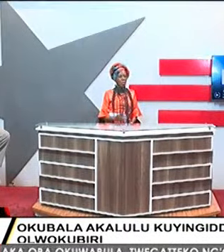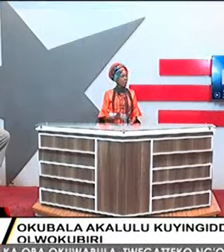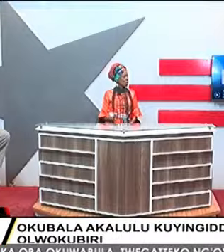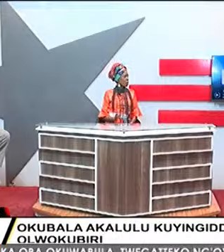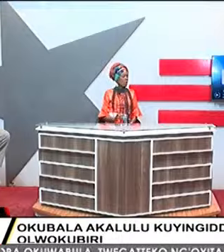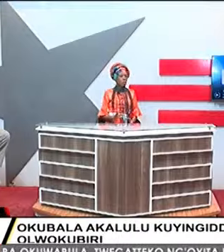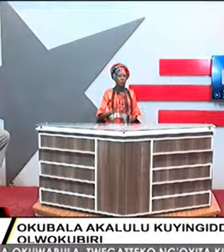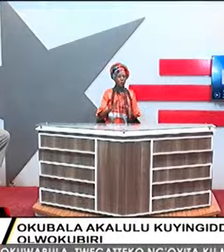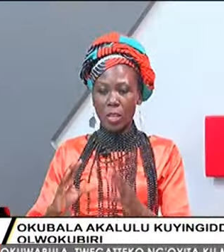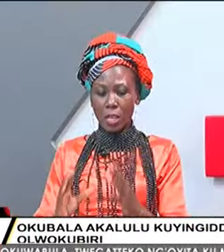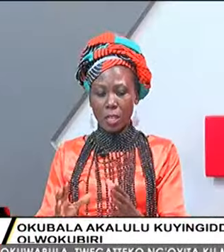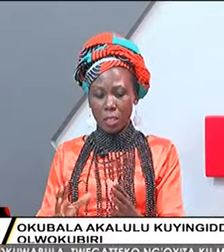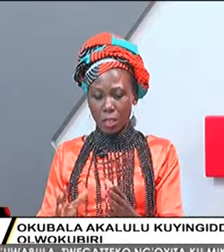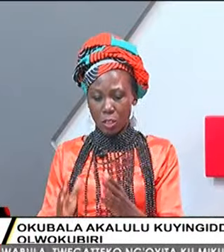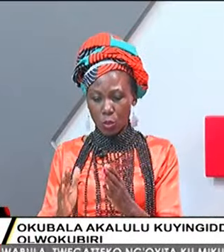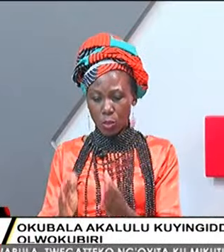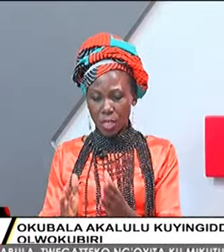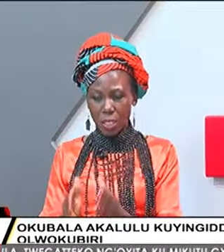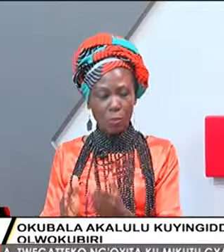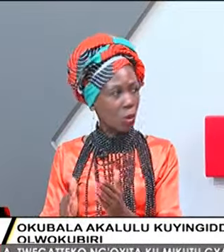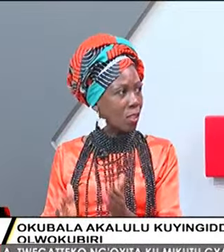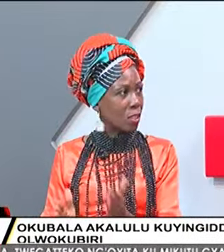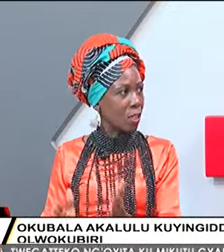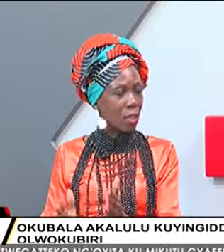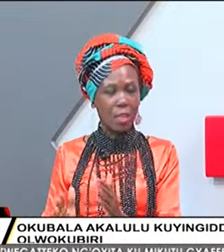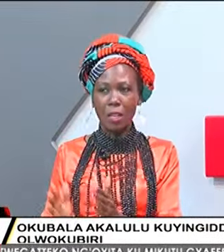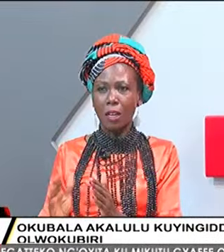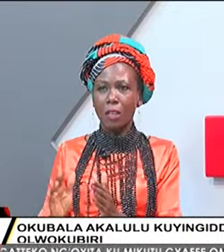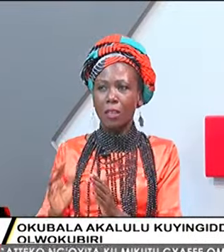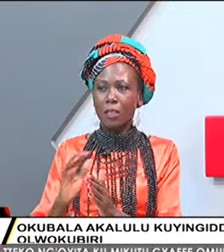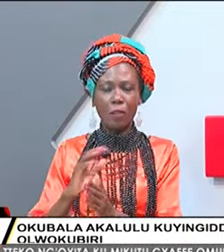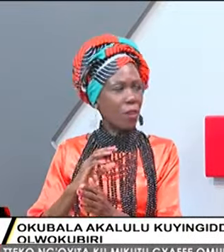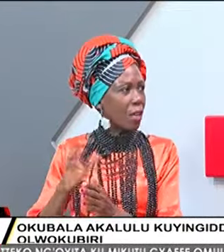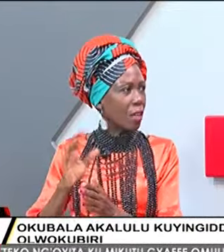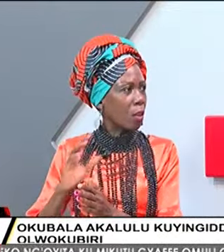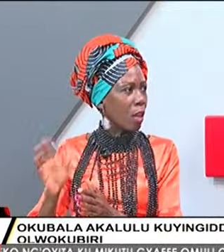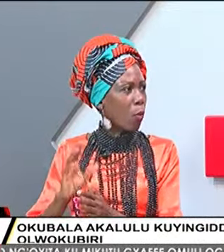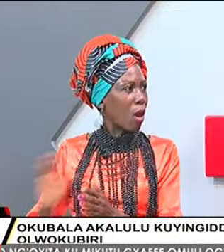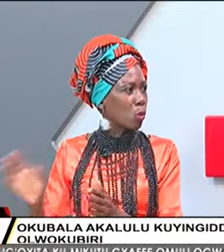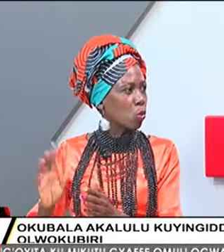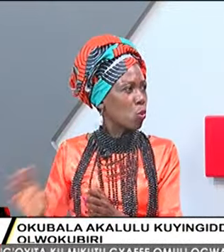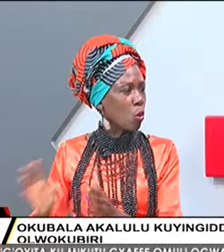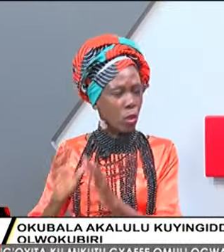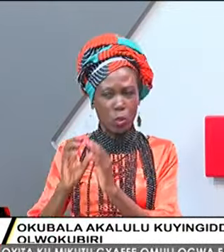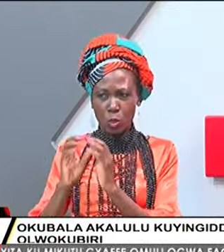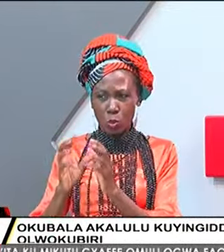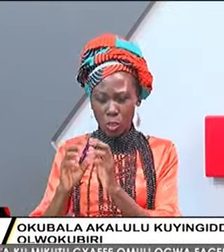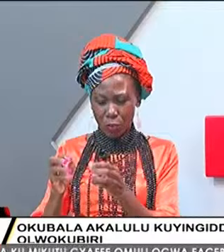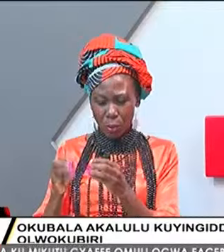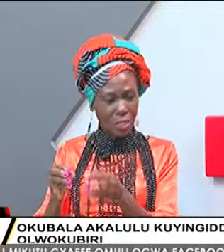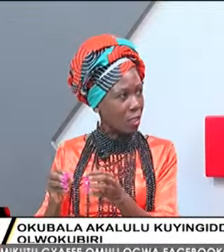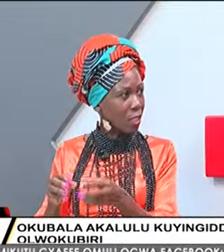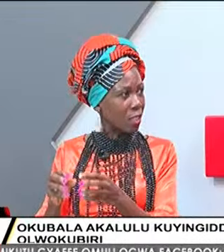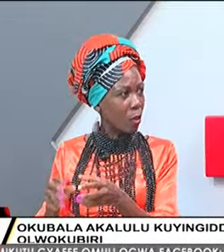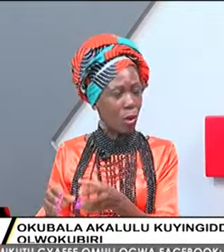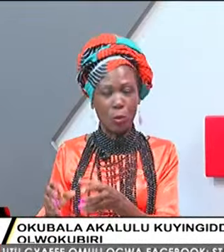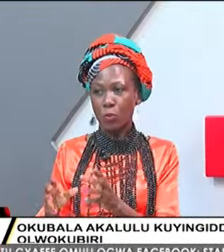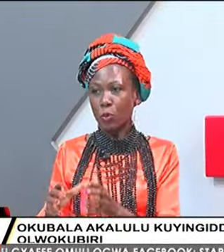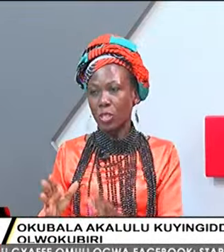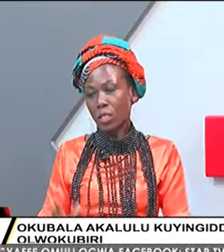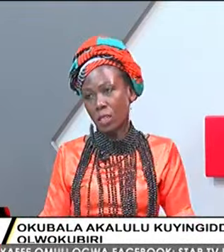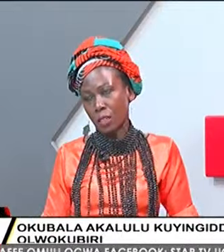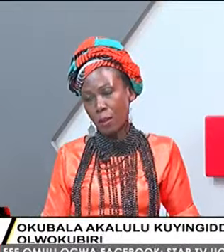n'abeera naira tufune ekintu kyebayita demokuraasiya naye nga tafaanana na wa muzungu ekintu kyaffe bakiyiiriza wano